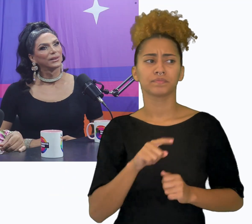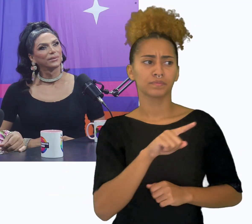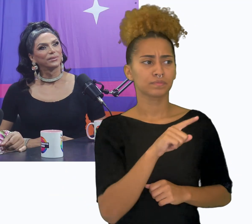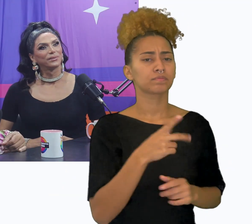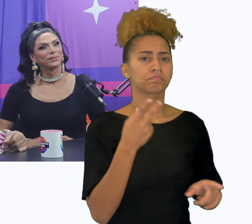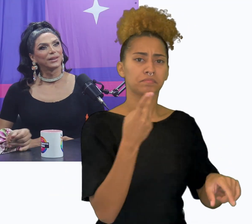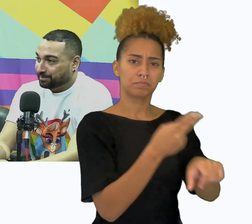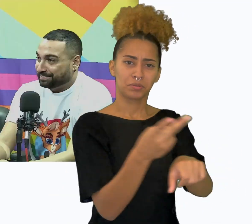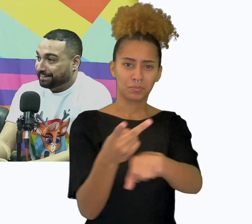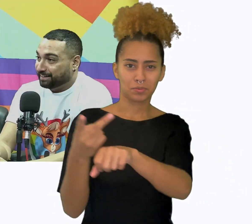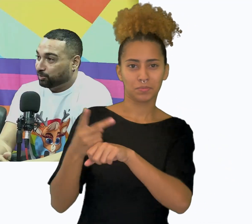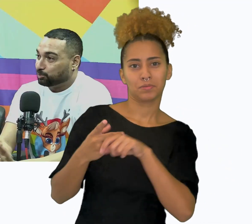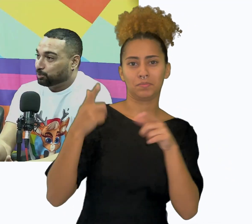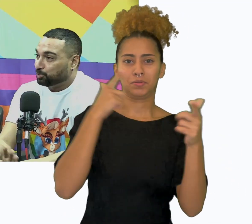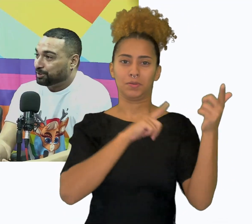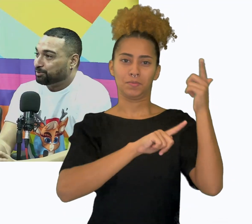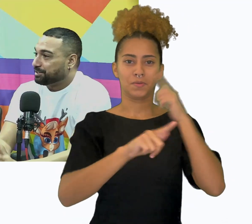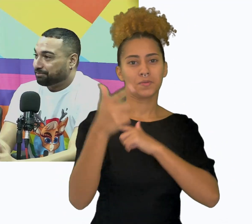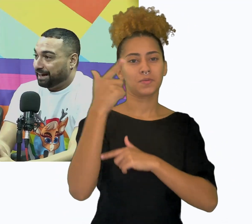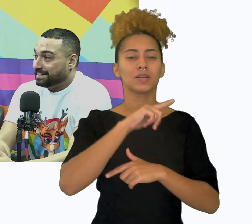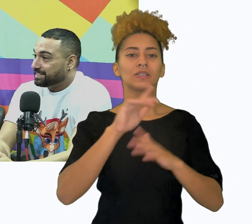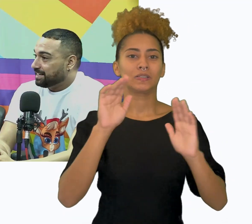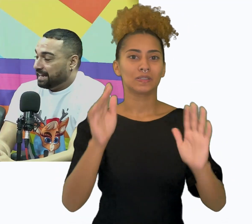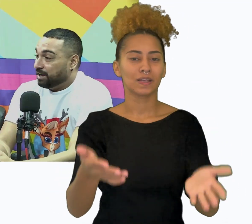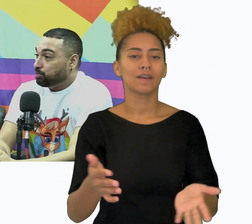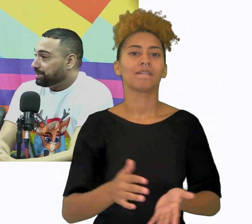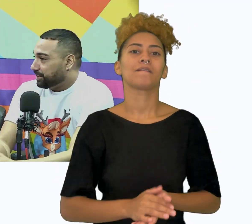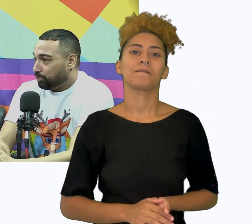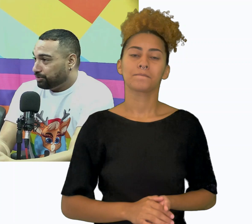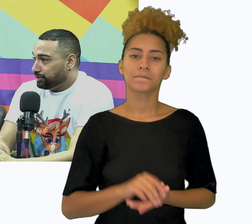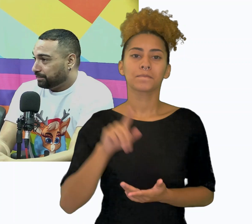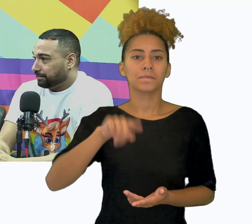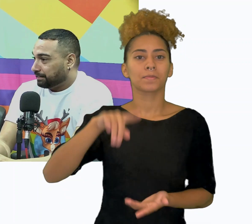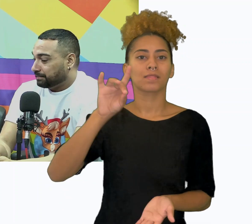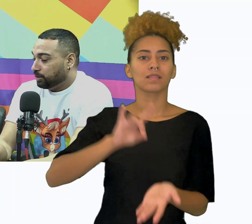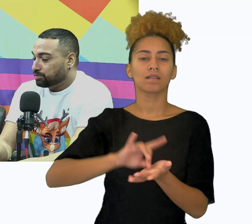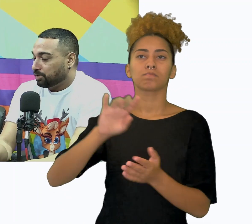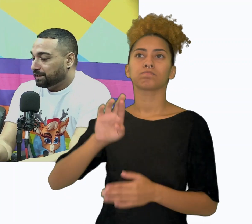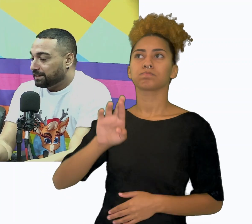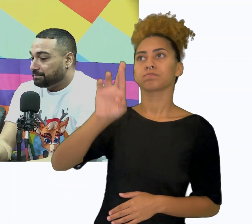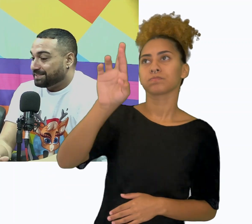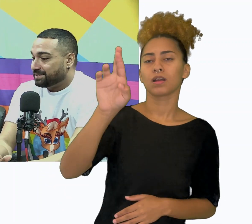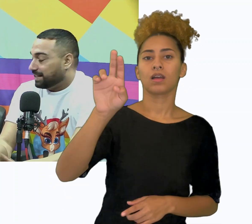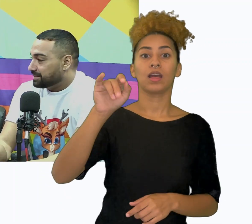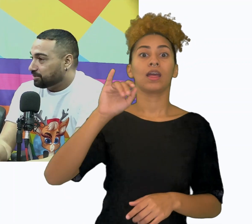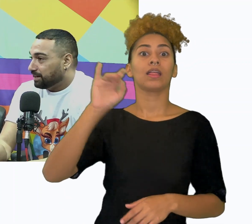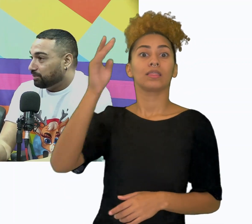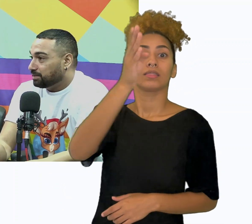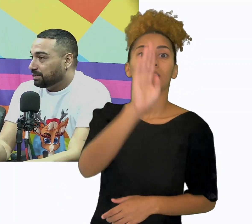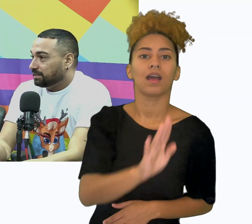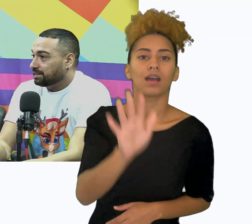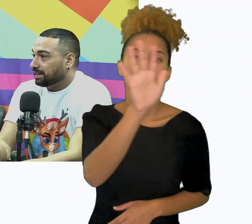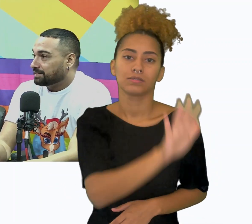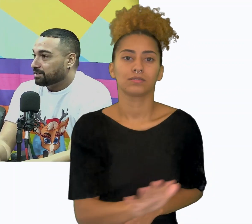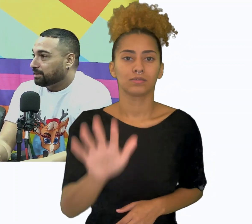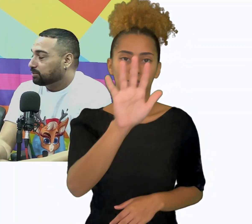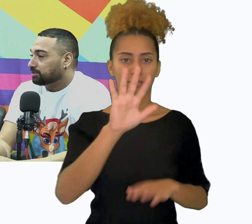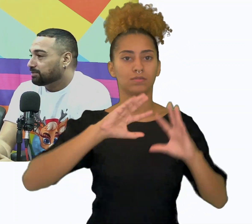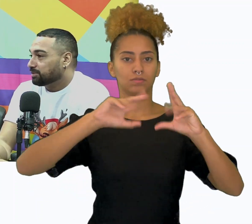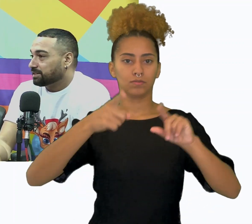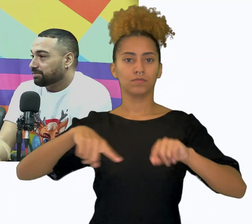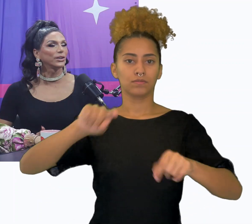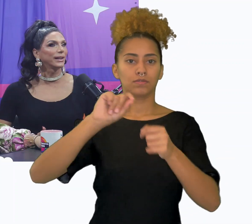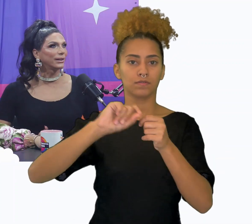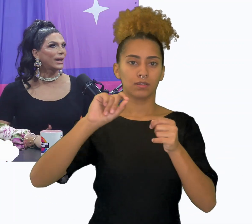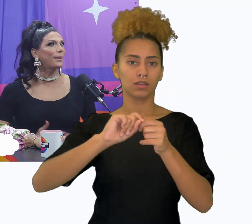assim, é premiadíssimo, né? No que você faz. É um ícone, não só daqui, mas nacional, em relação a tudo que